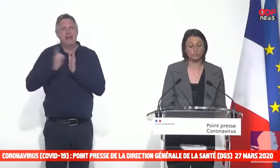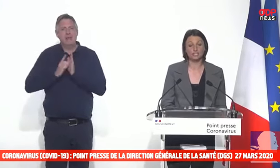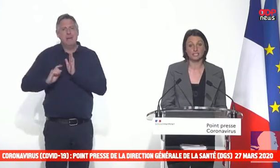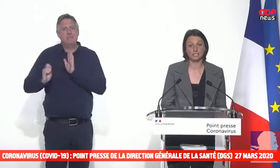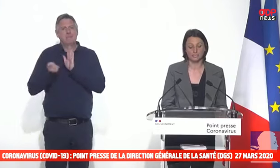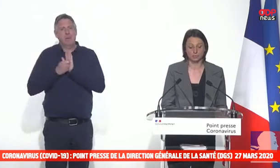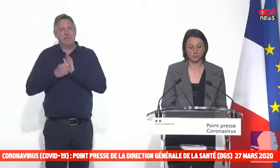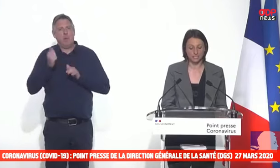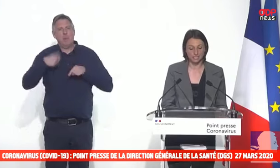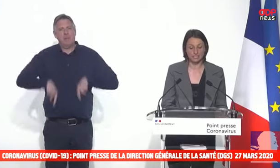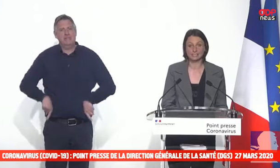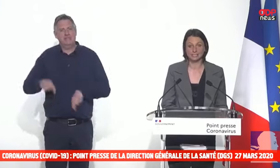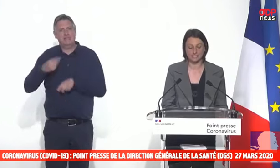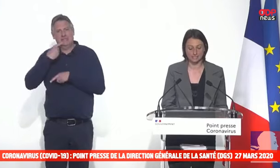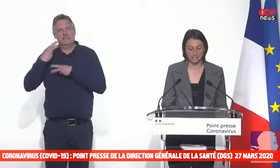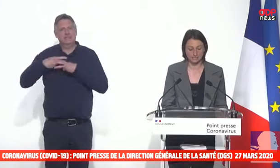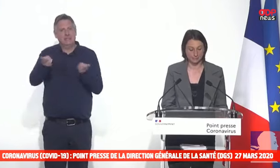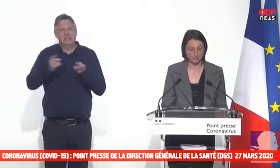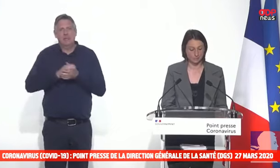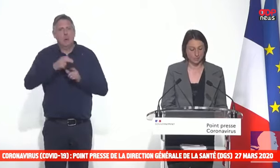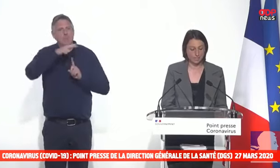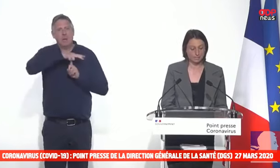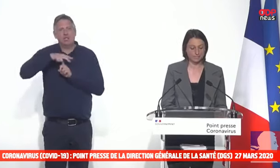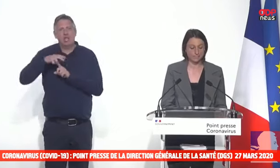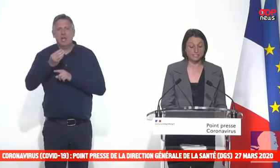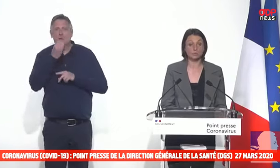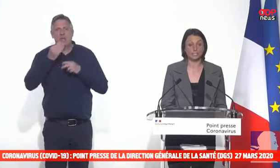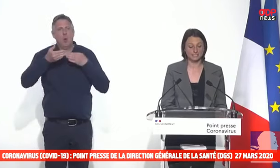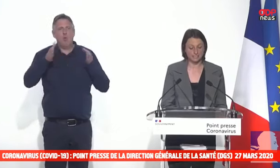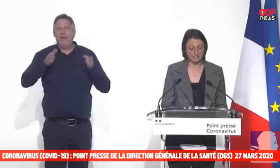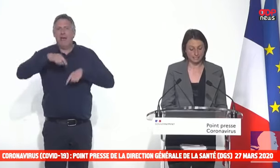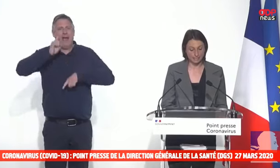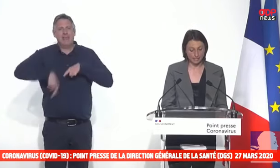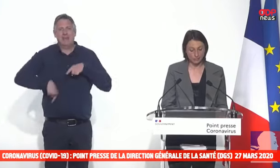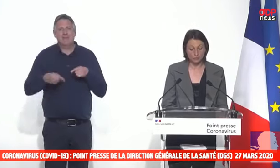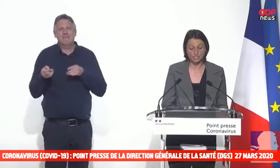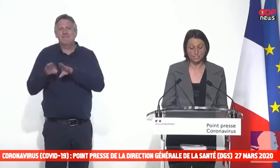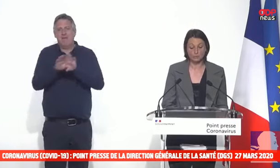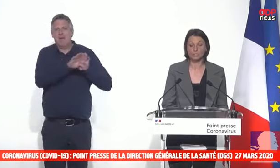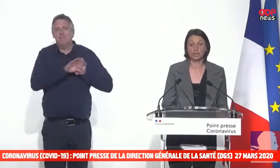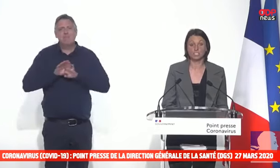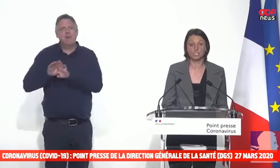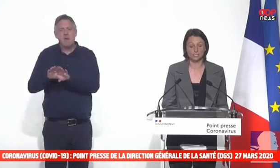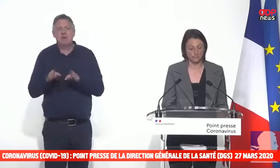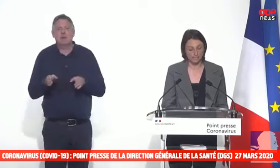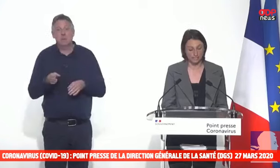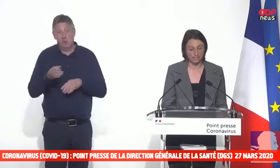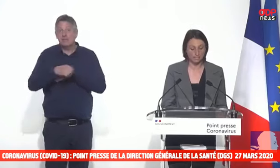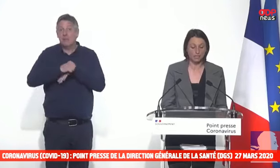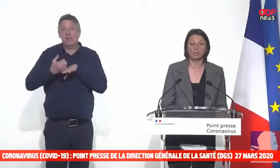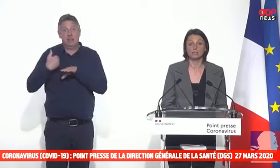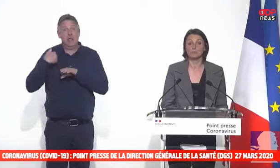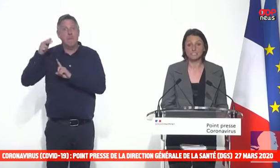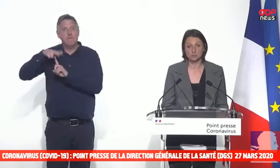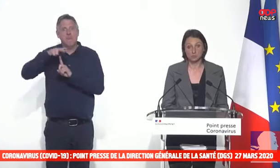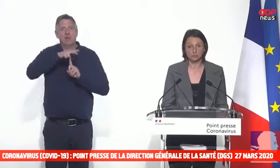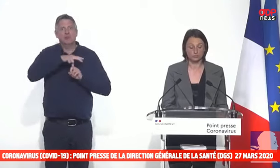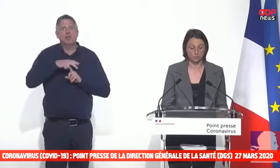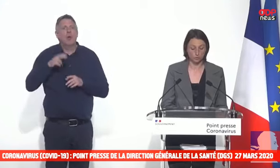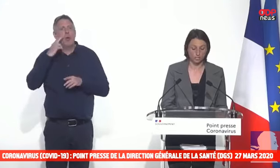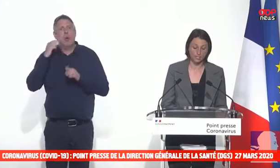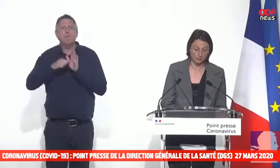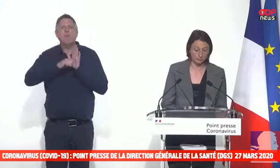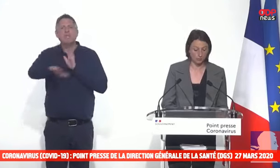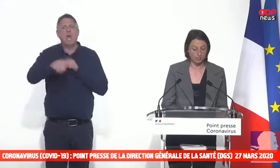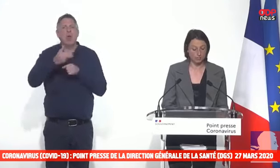marchés couverts et ouverts est interdite. Cette décision a été nécessaire puisqu'il y a eu des marchés la semaine dernière. Les médias s'en sont fait